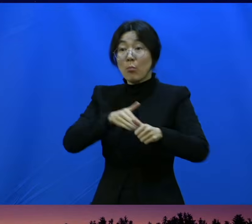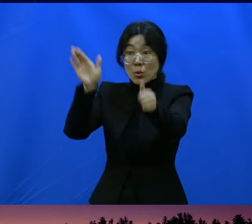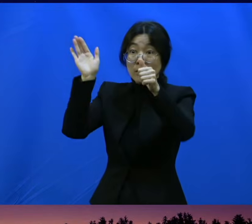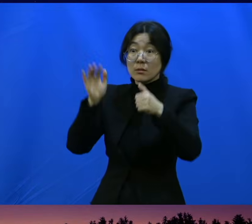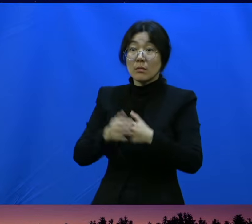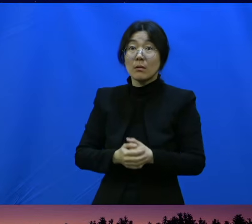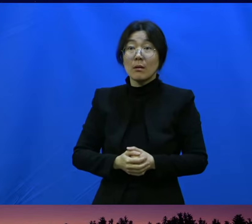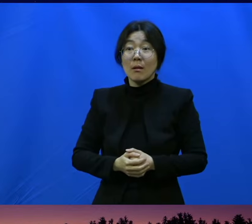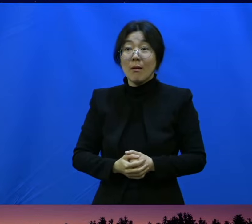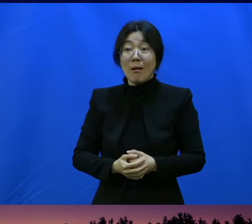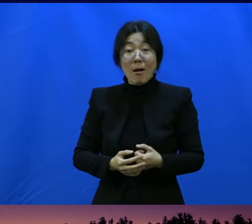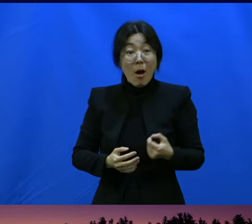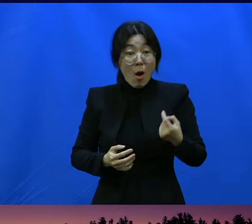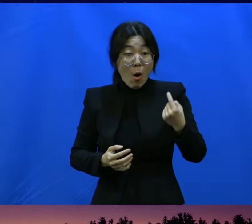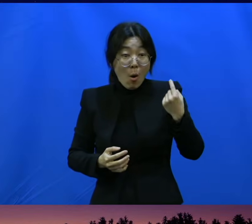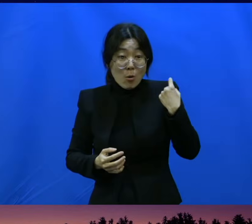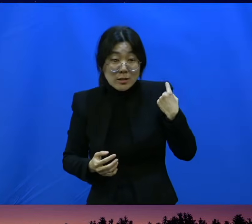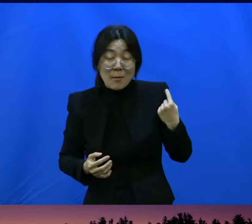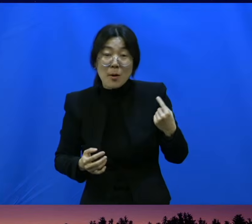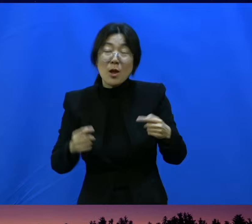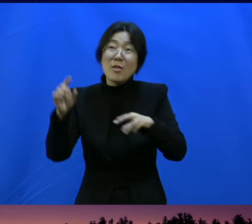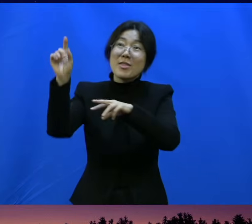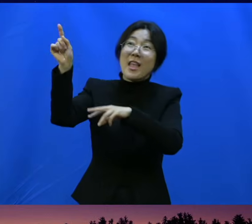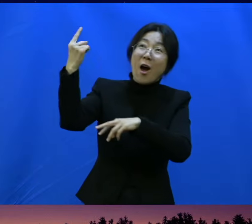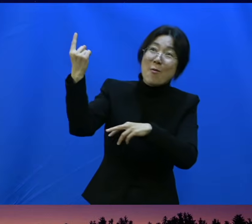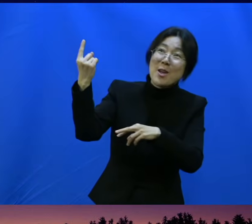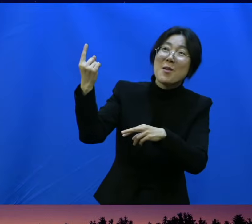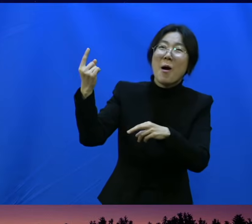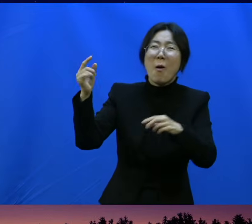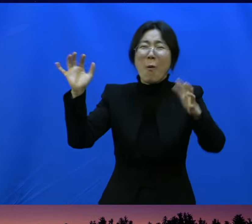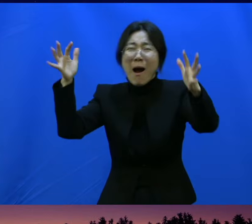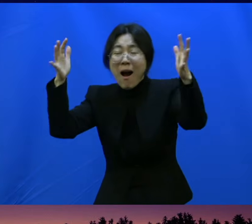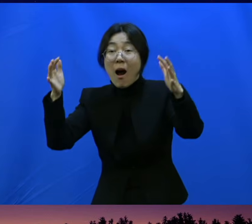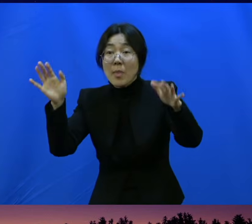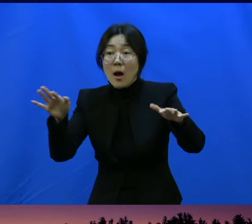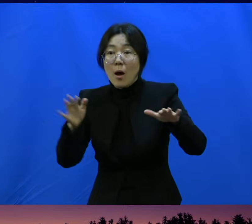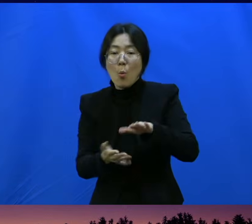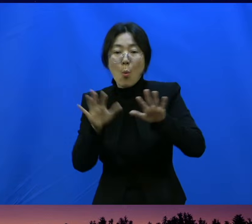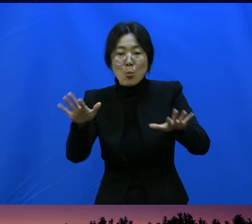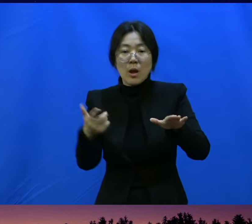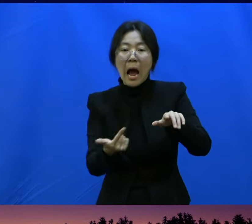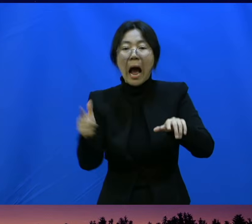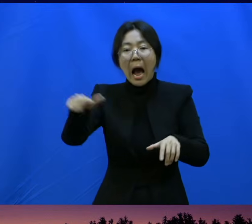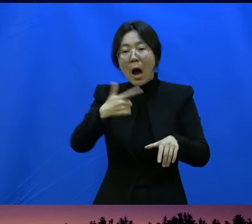어제까지 환호하던 사람들이요 갑자기 체포하러 다니는 거예요.